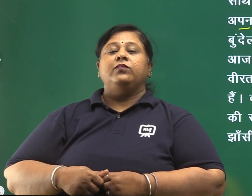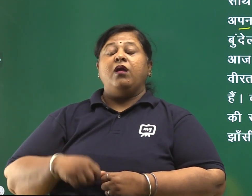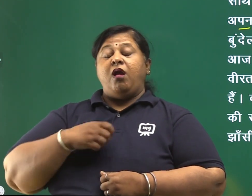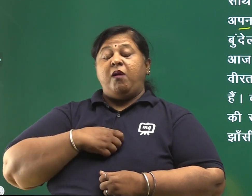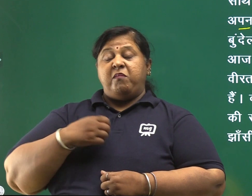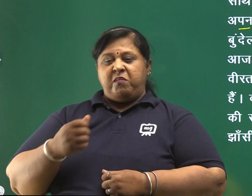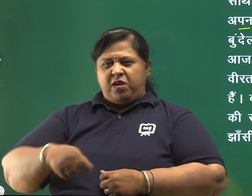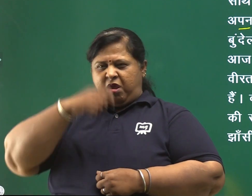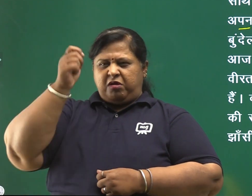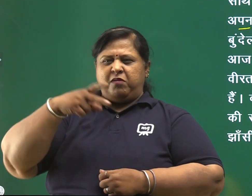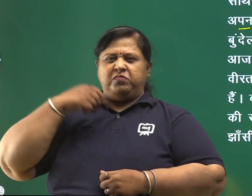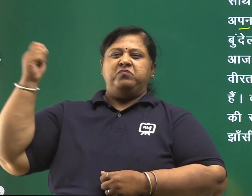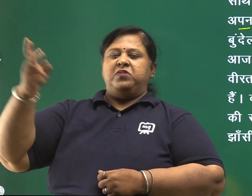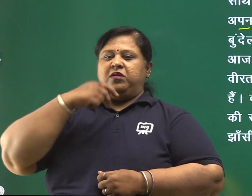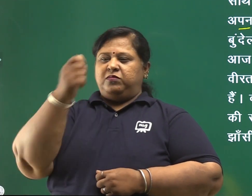अपना पराक्रम दिखाया था।